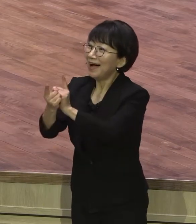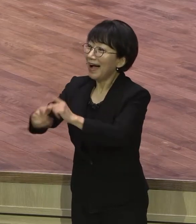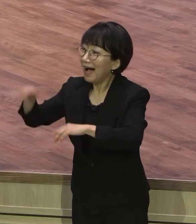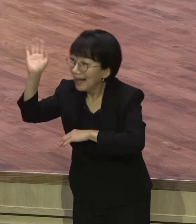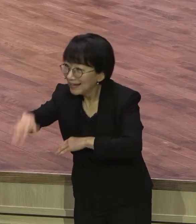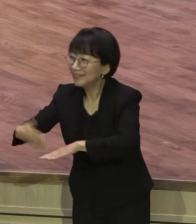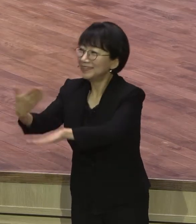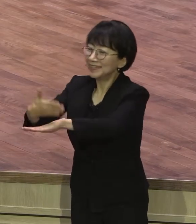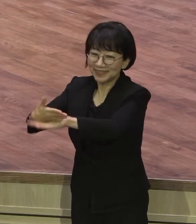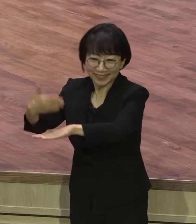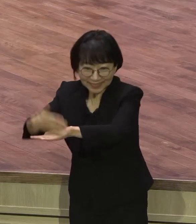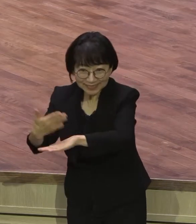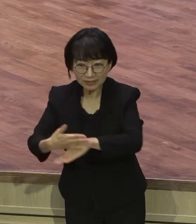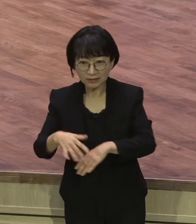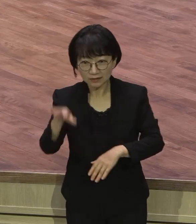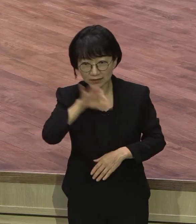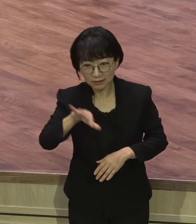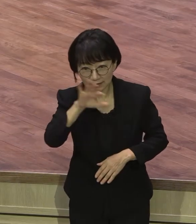아이고 권사님 감사합니다.